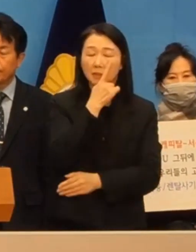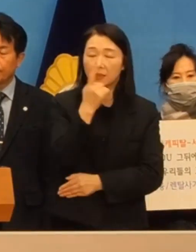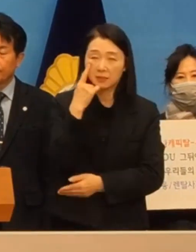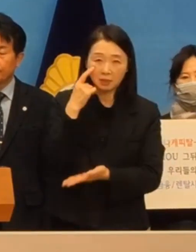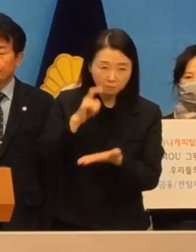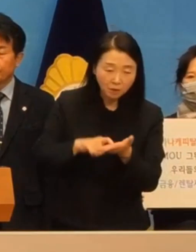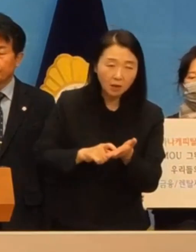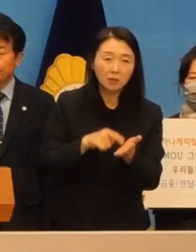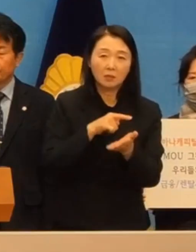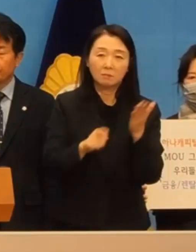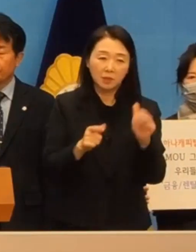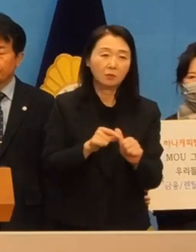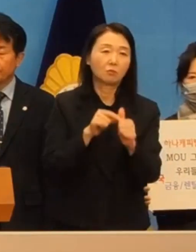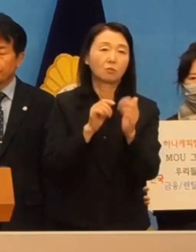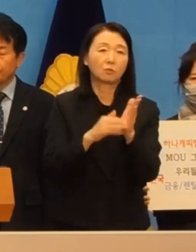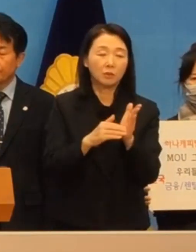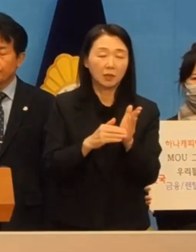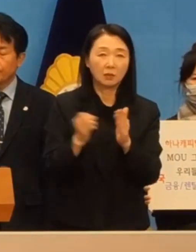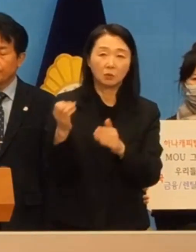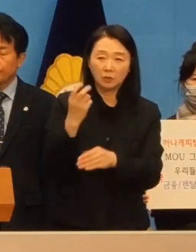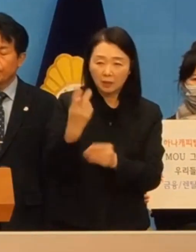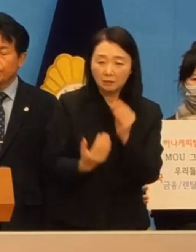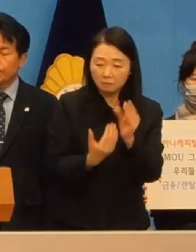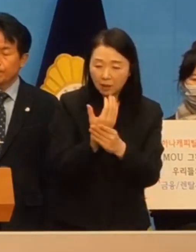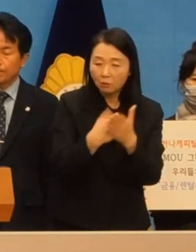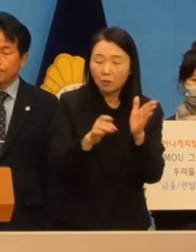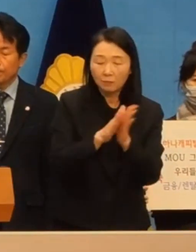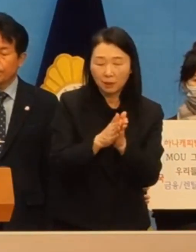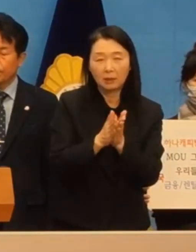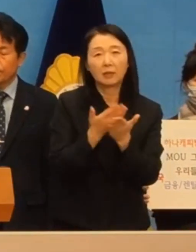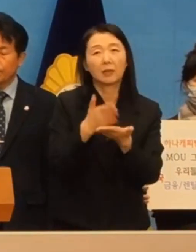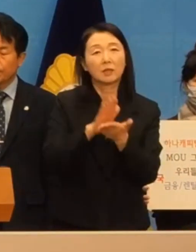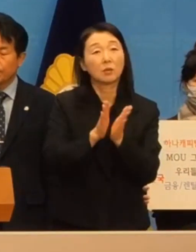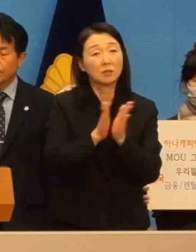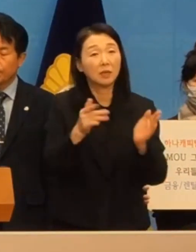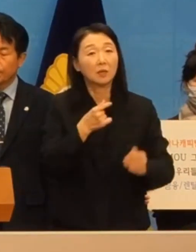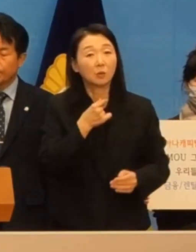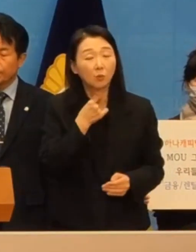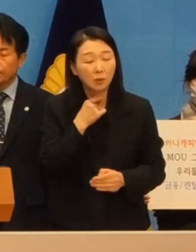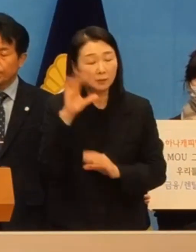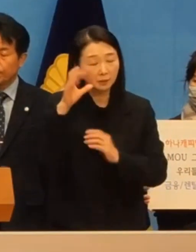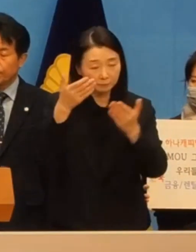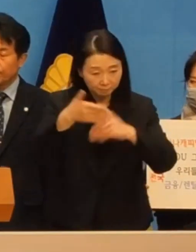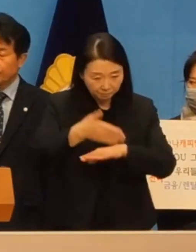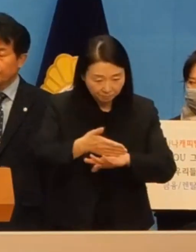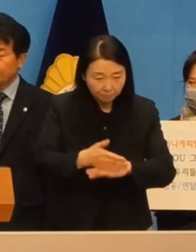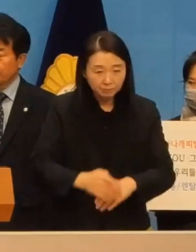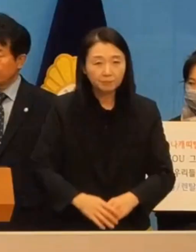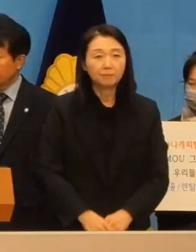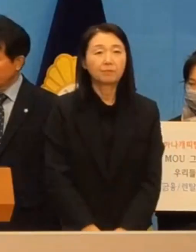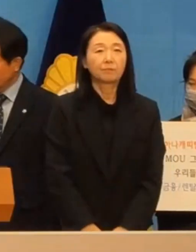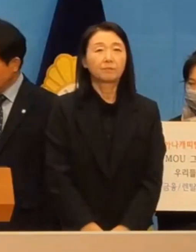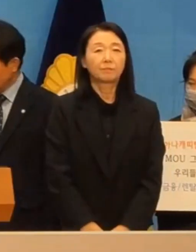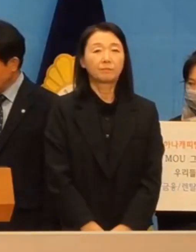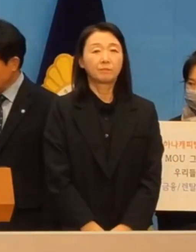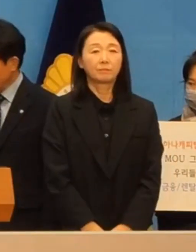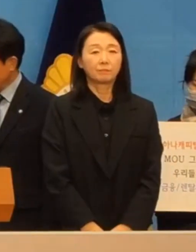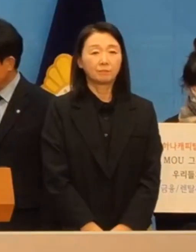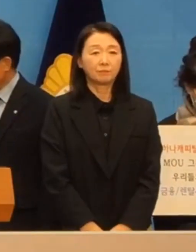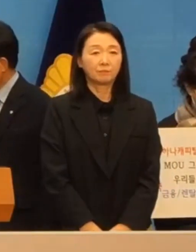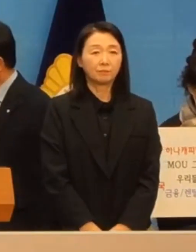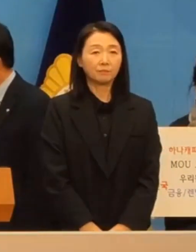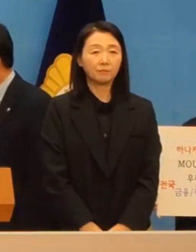피해 구제 그리고 재발 방지 제도 개선의 시작이 되기를 바랍니다. 경청해 주셔서 감사합니다.